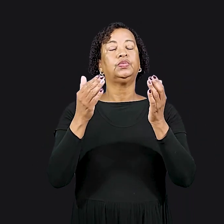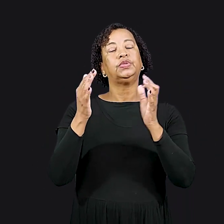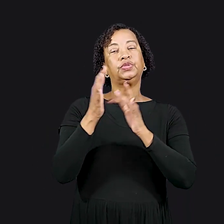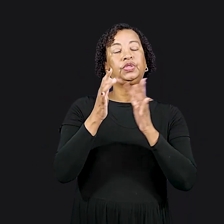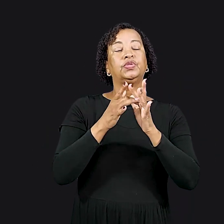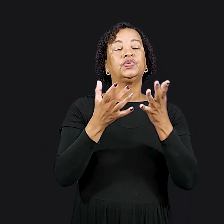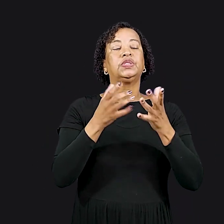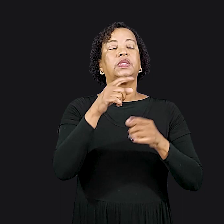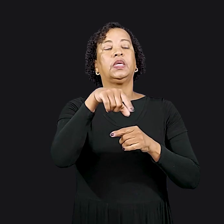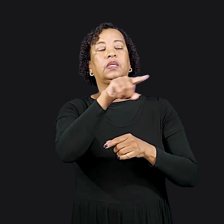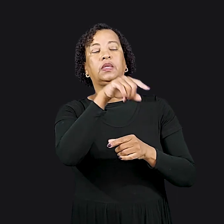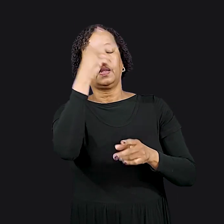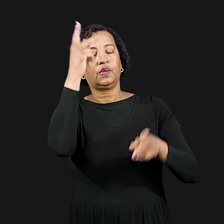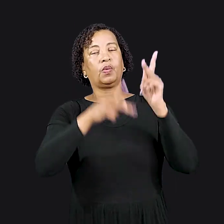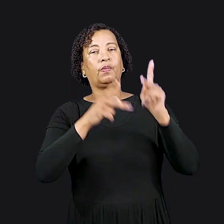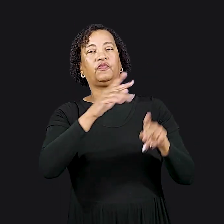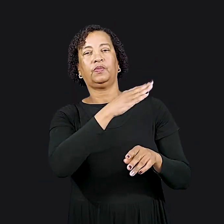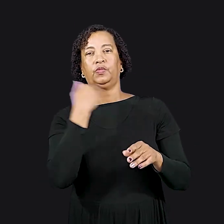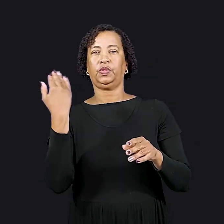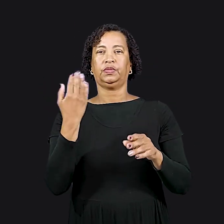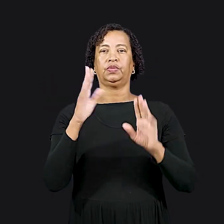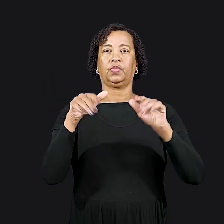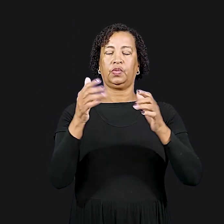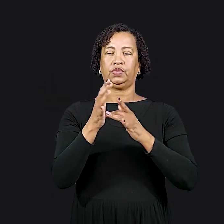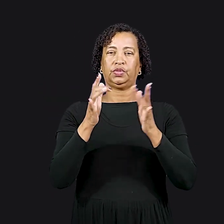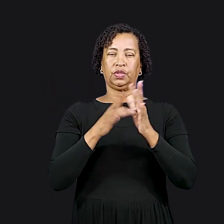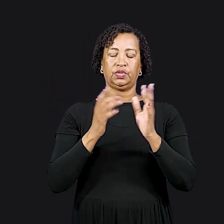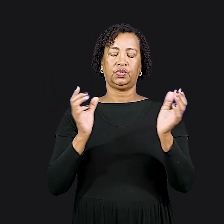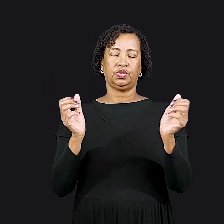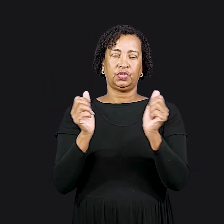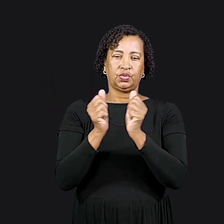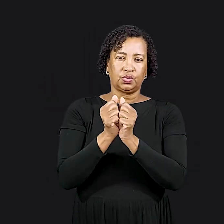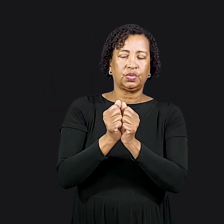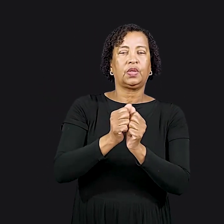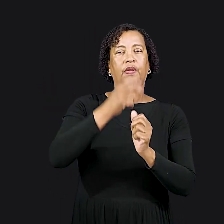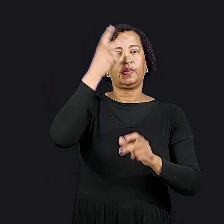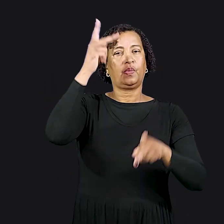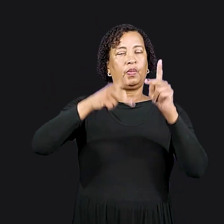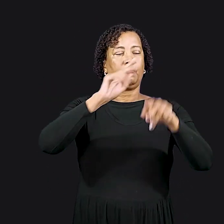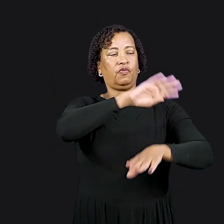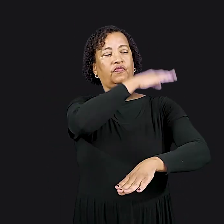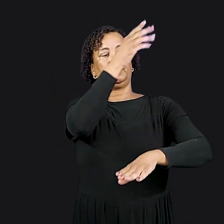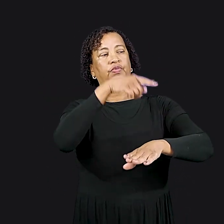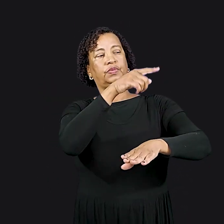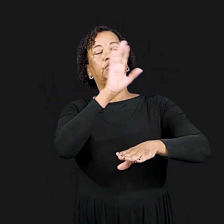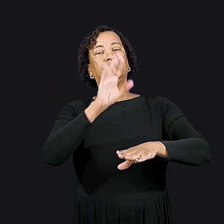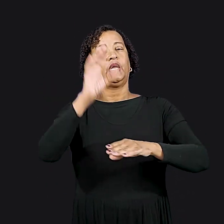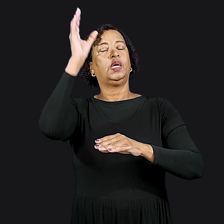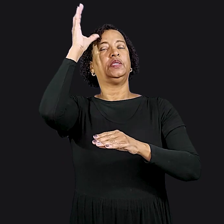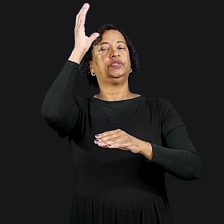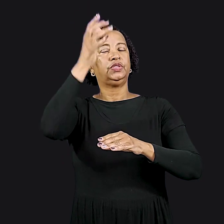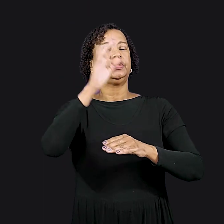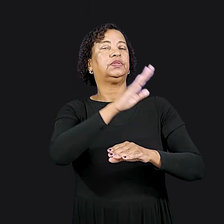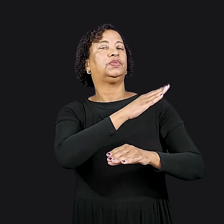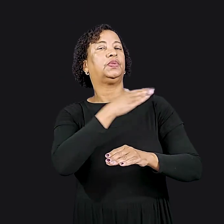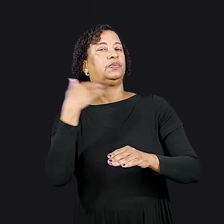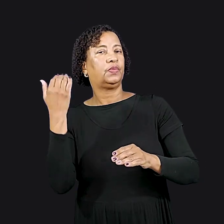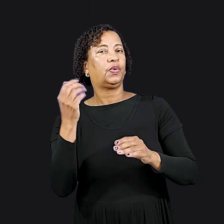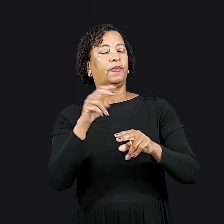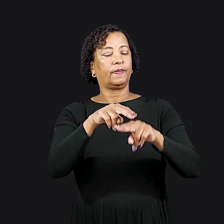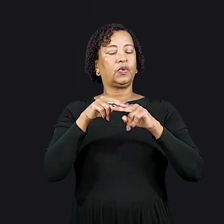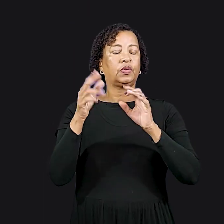morressem. Quando os discípulos se juntaram a Jesus no topo da montanha, já tinha assumido a posição de morrer por Jesus se